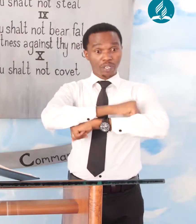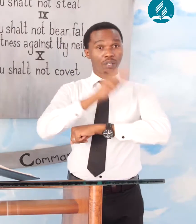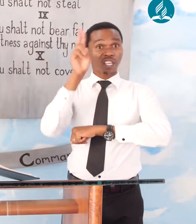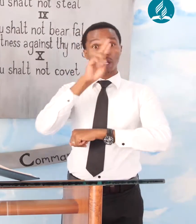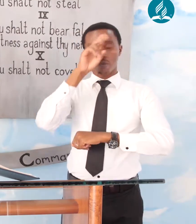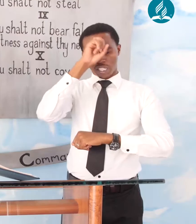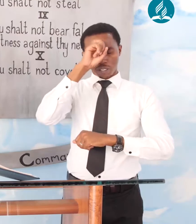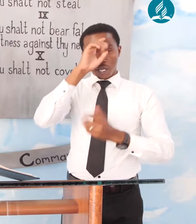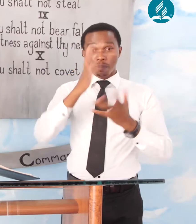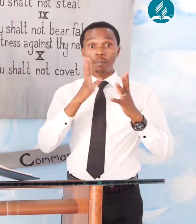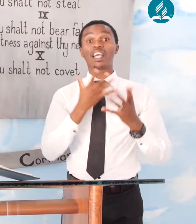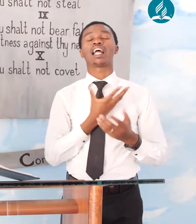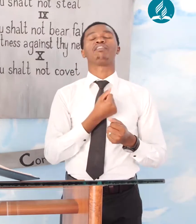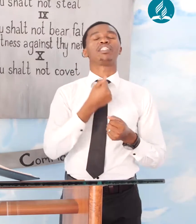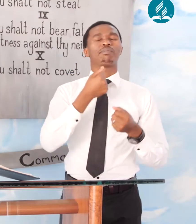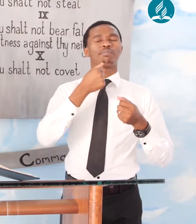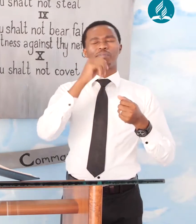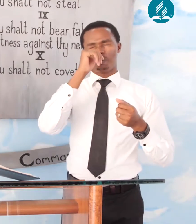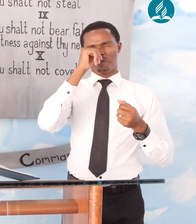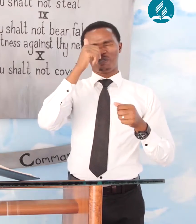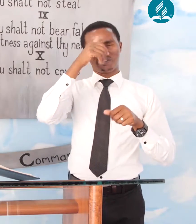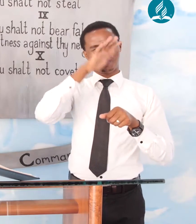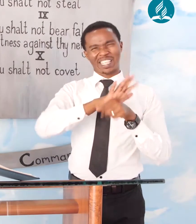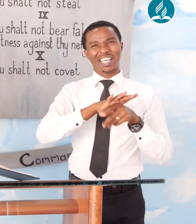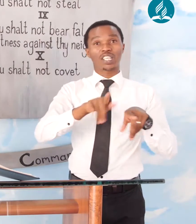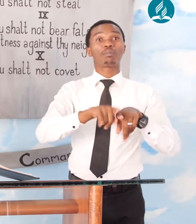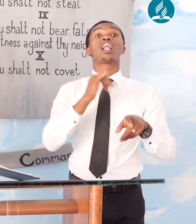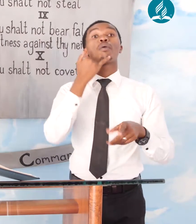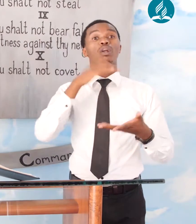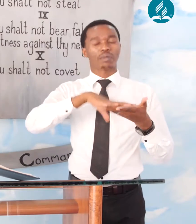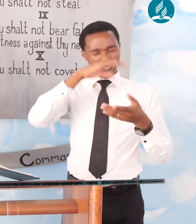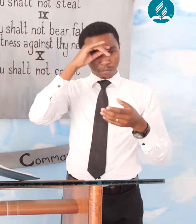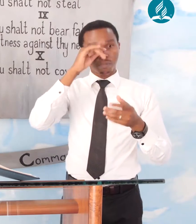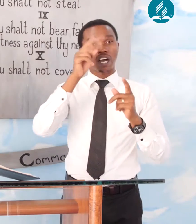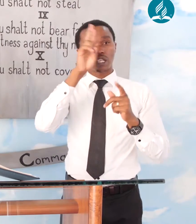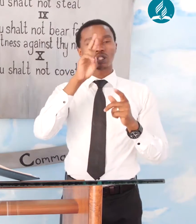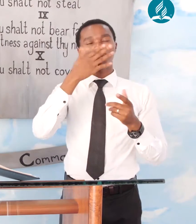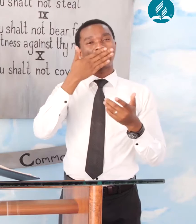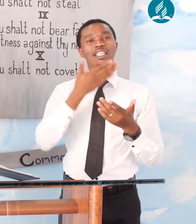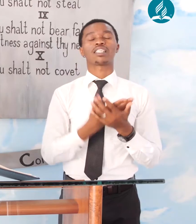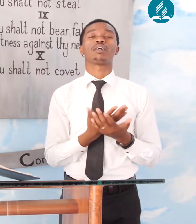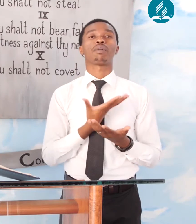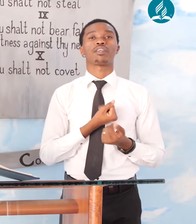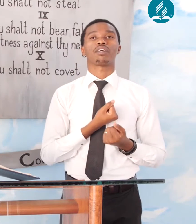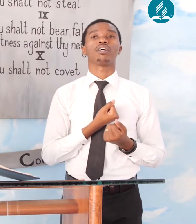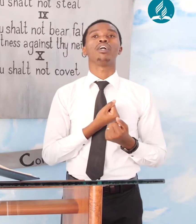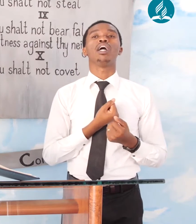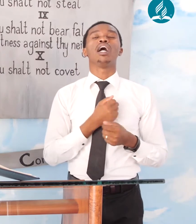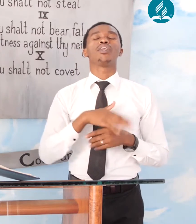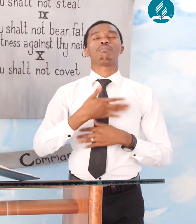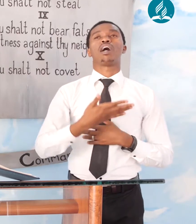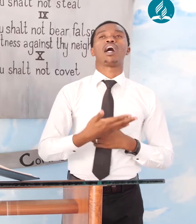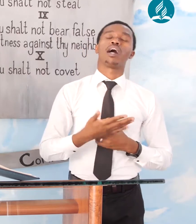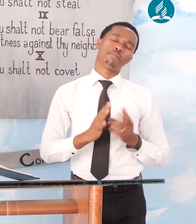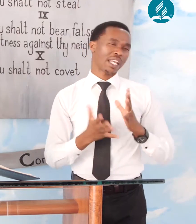birashoboka ko yari afite confidence nk'iyaba bari abantu bize amashuri meza baba bafite ndetse bikaja no